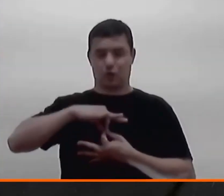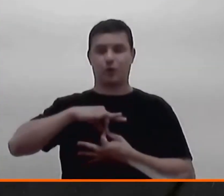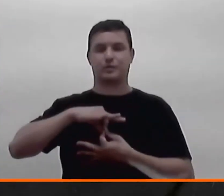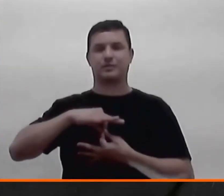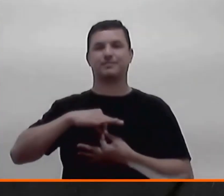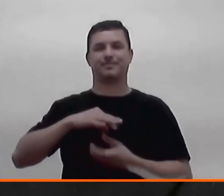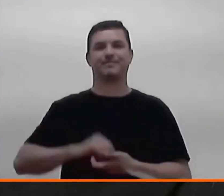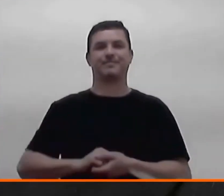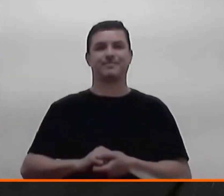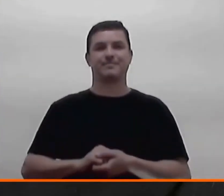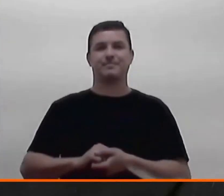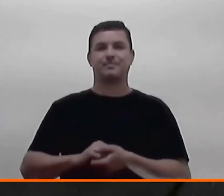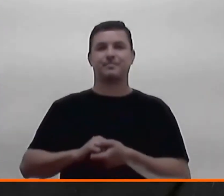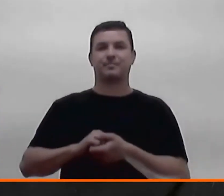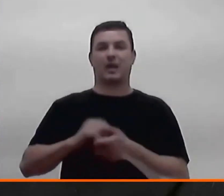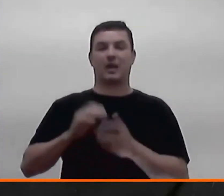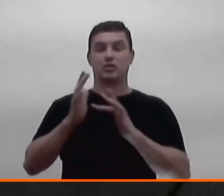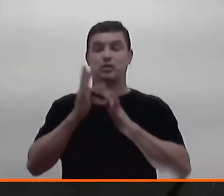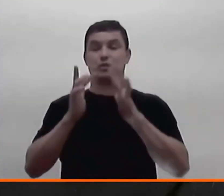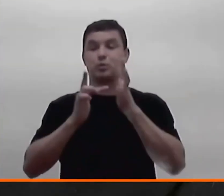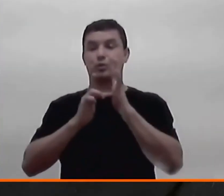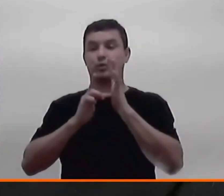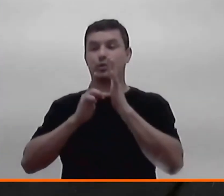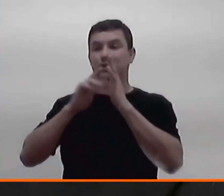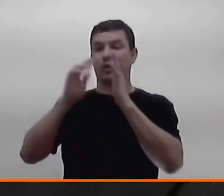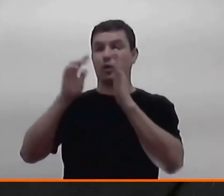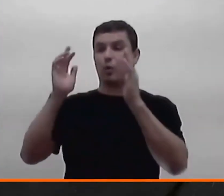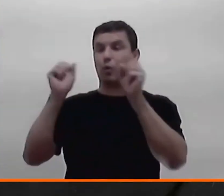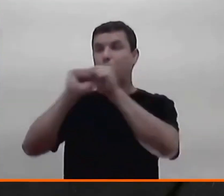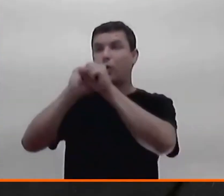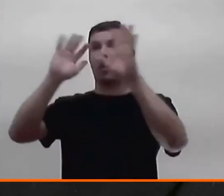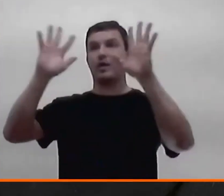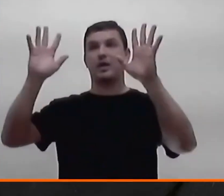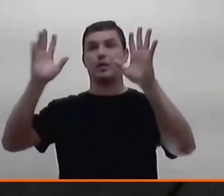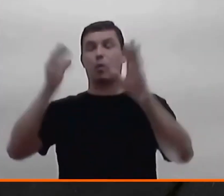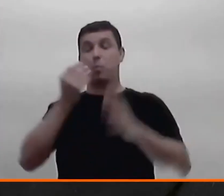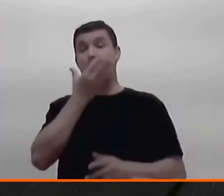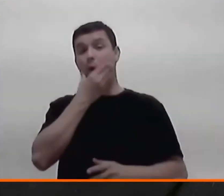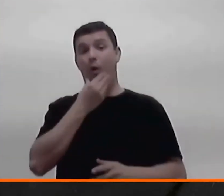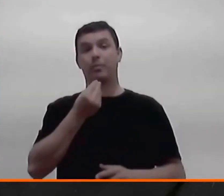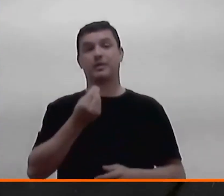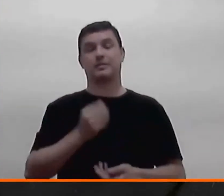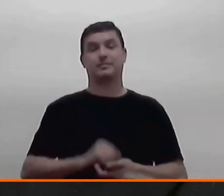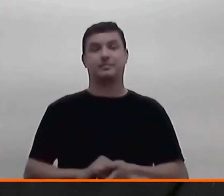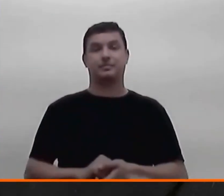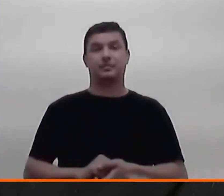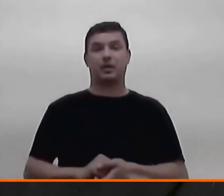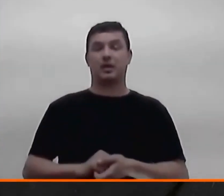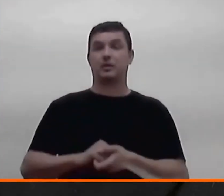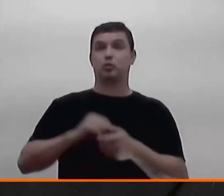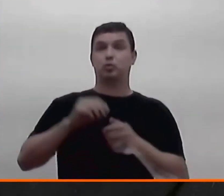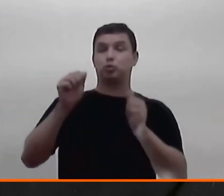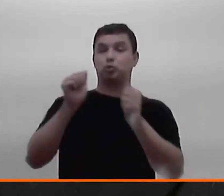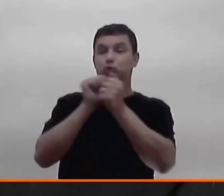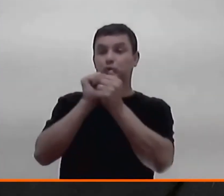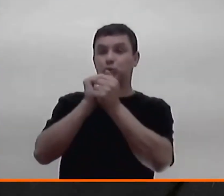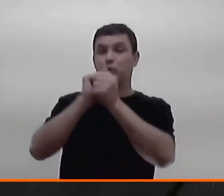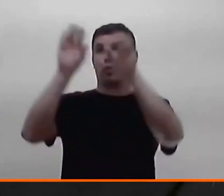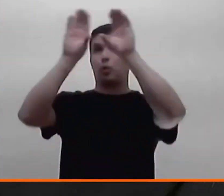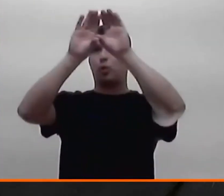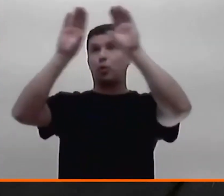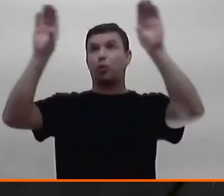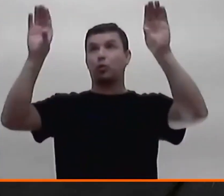glorificado como homem. E hoje há um homem na glória.